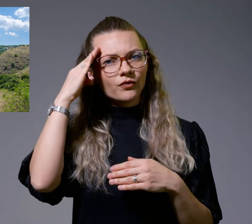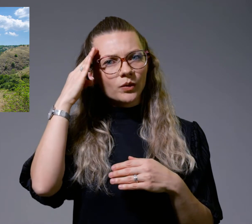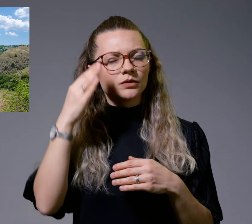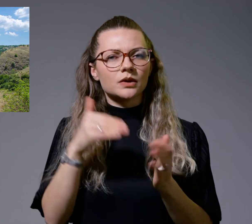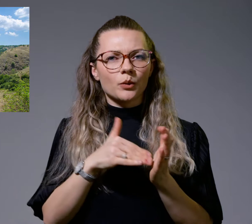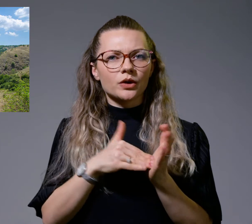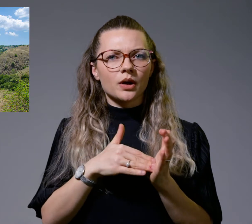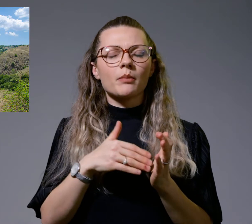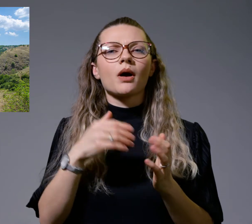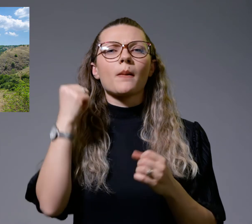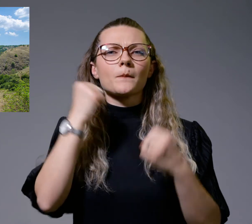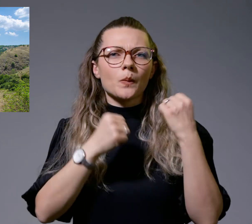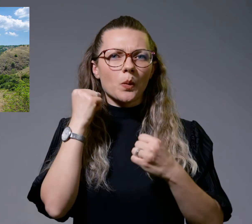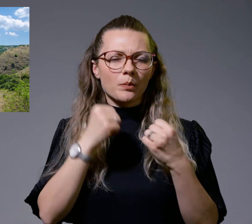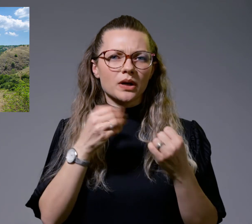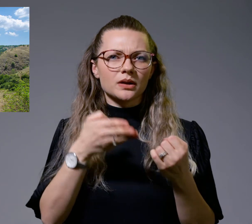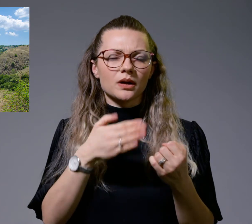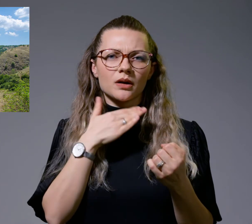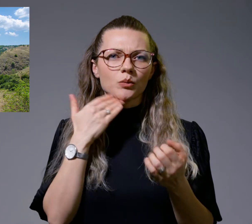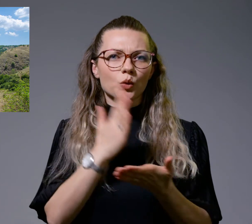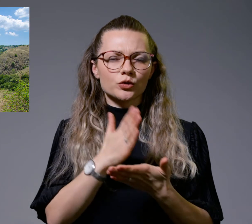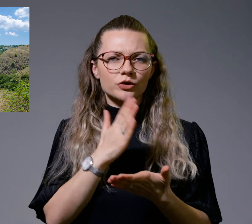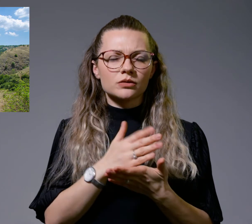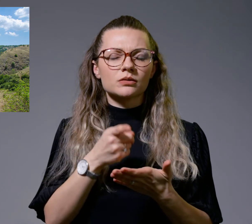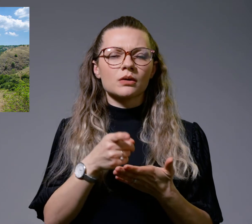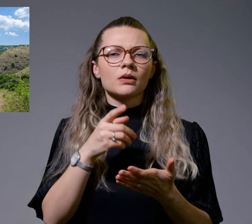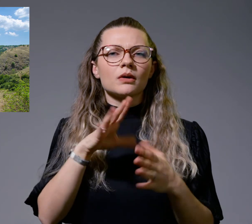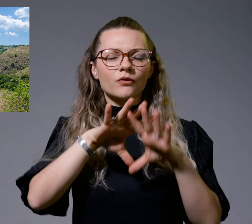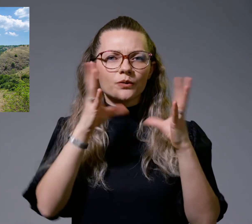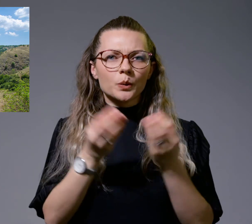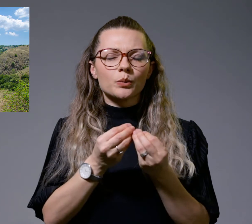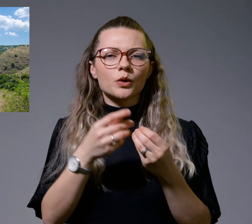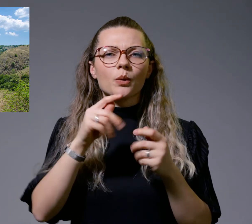бомбардирања, што во целост го променило нејзиниот изглед.